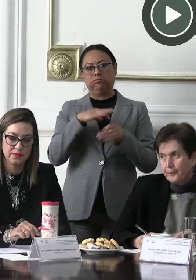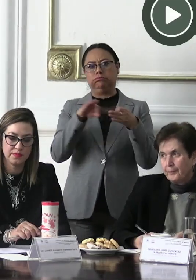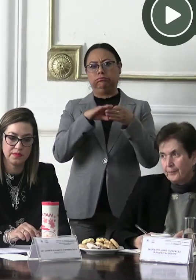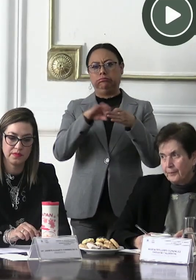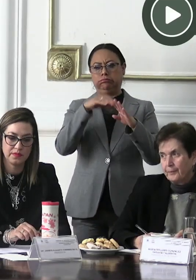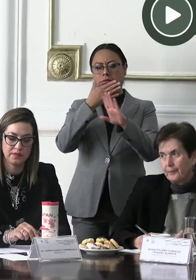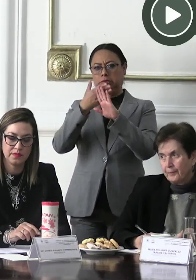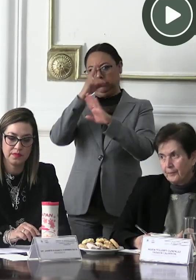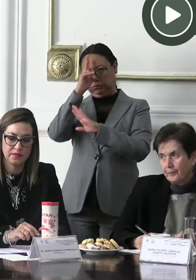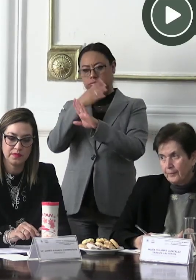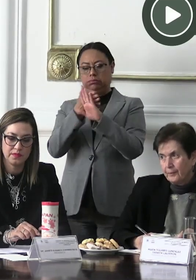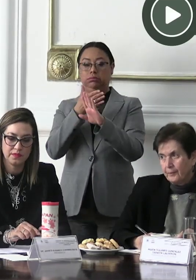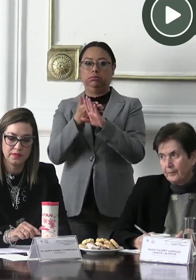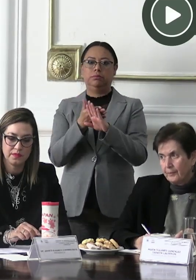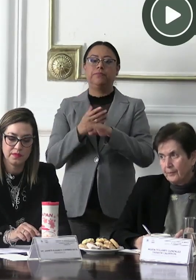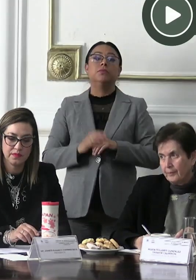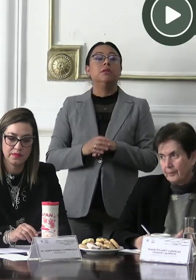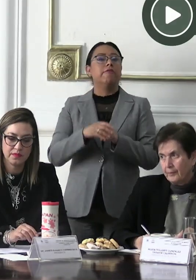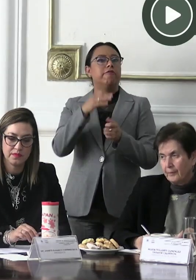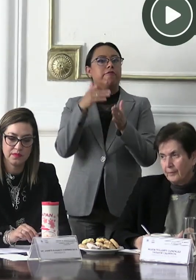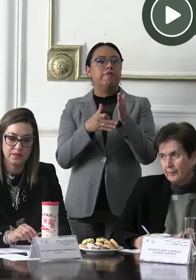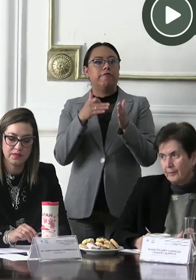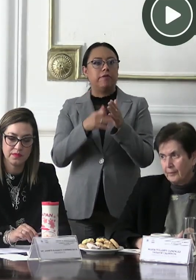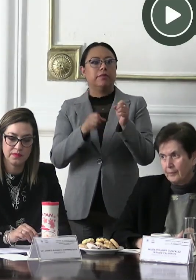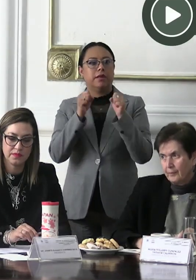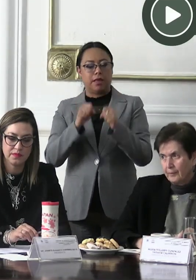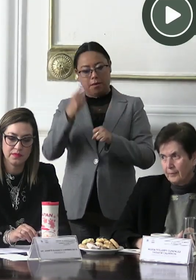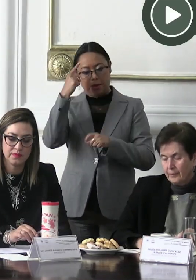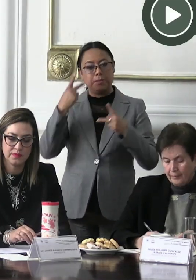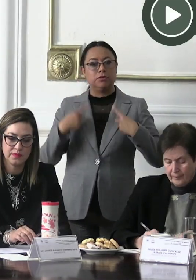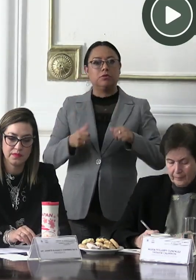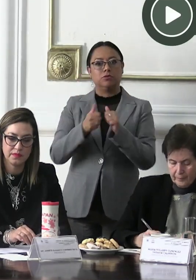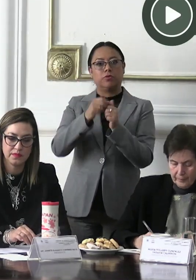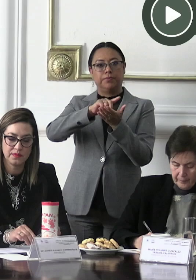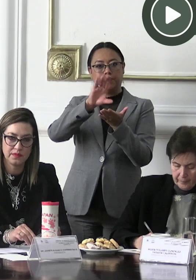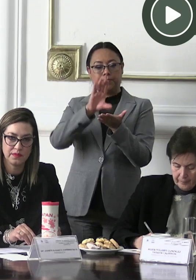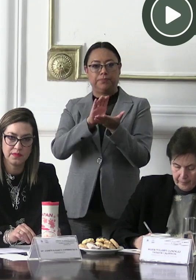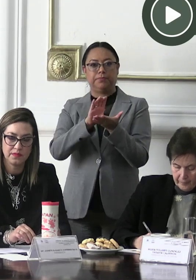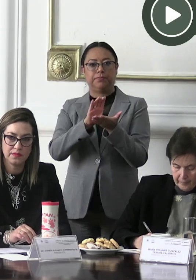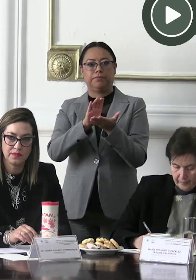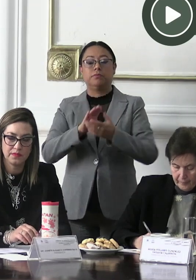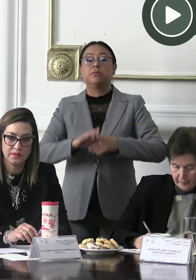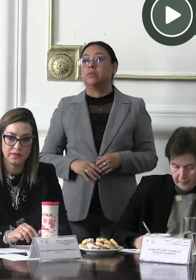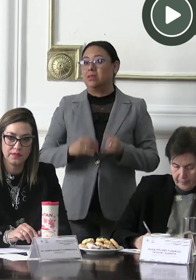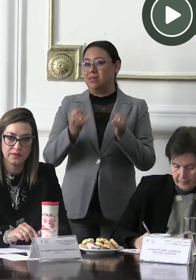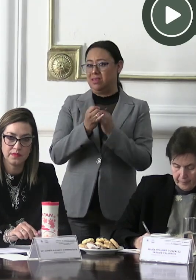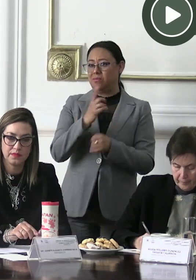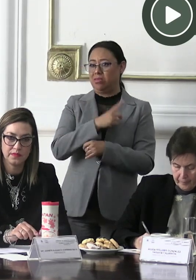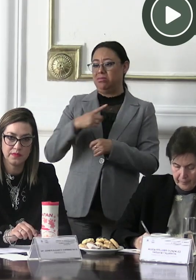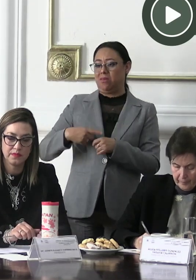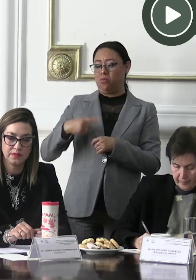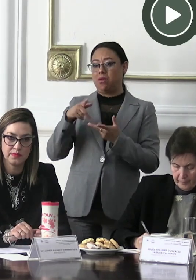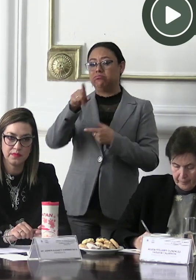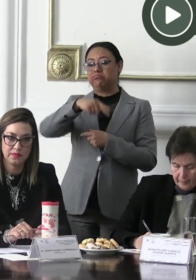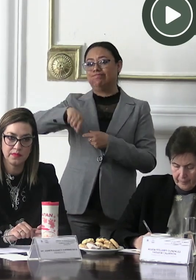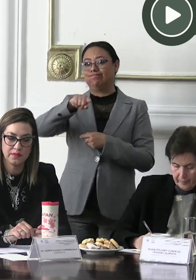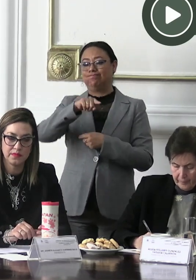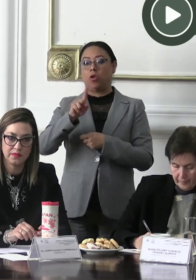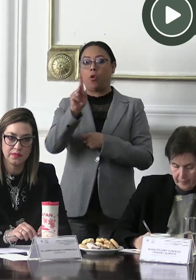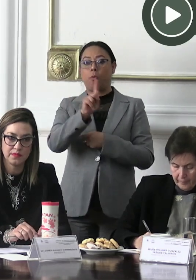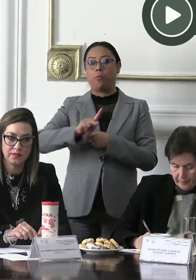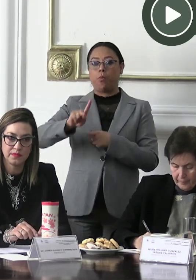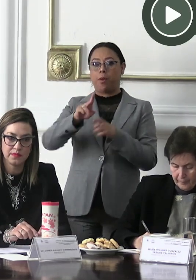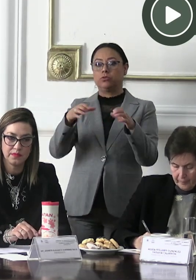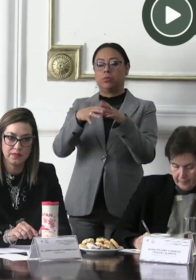las mujeres, la falta de garantías plenas para personas con discapacidad, la deuda ineludible con los pueblos y barrios originarios,